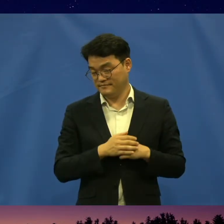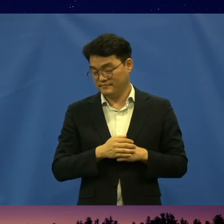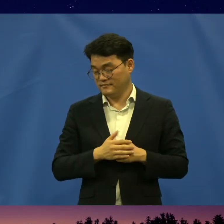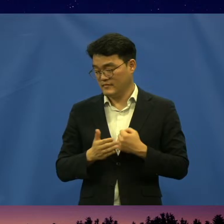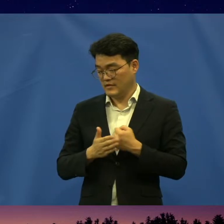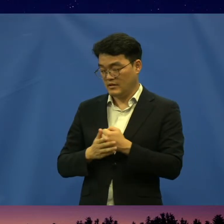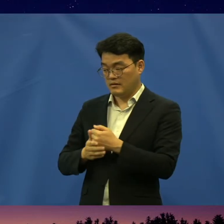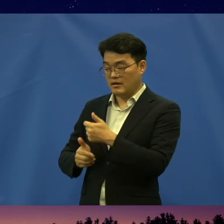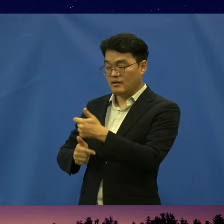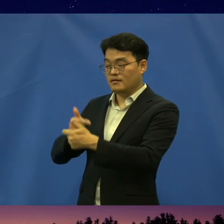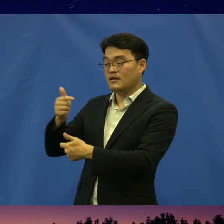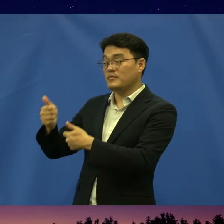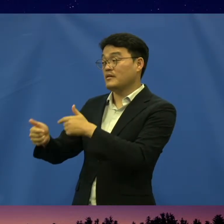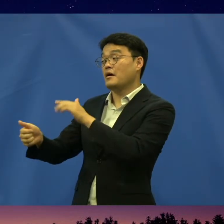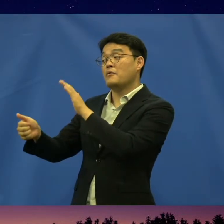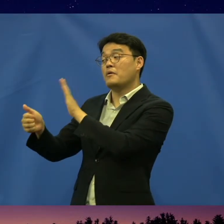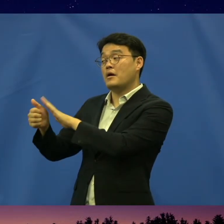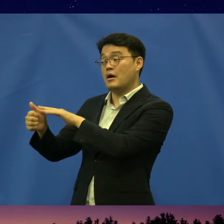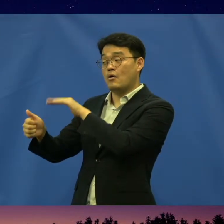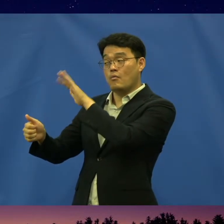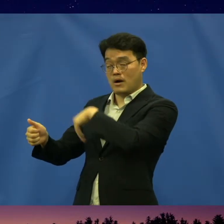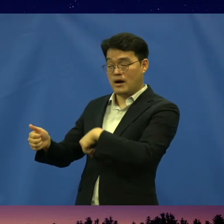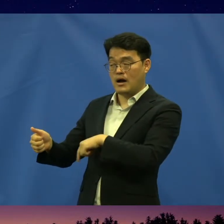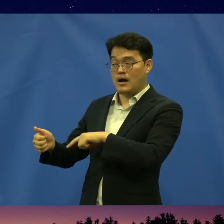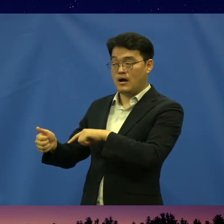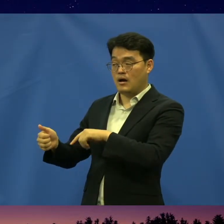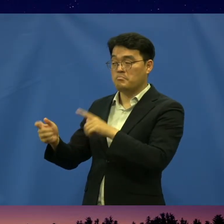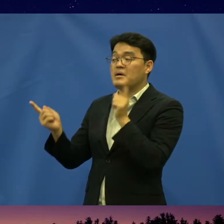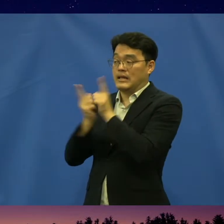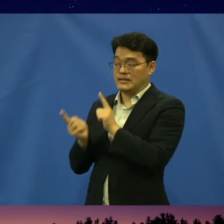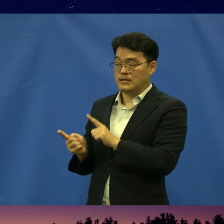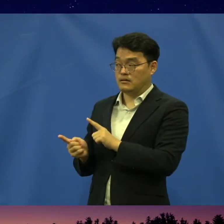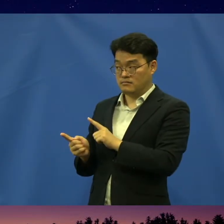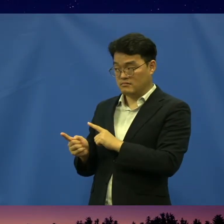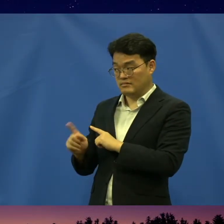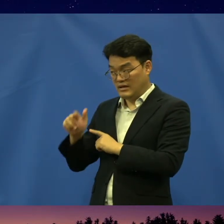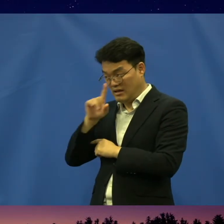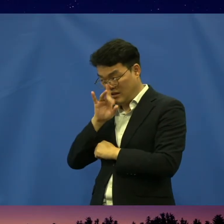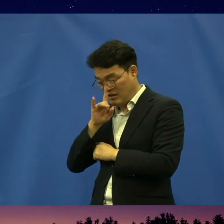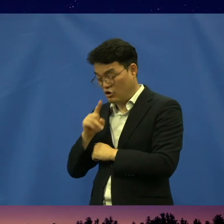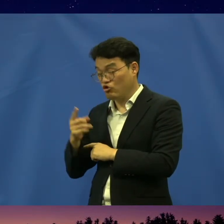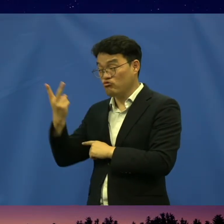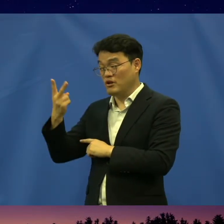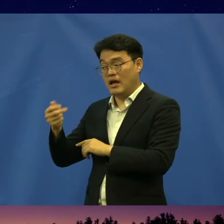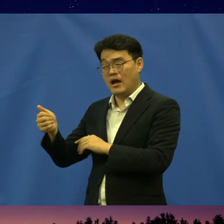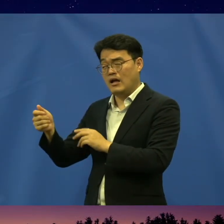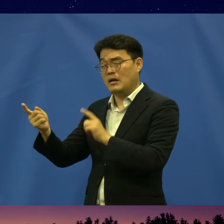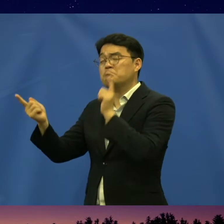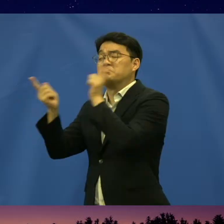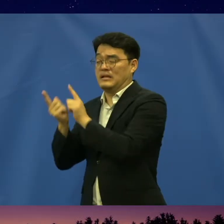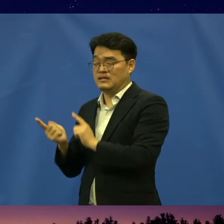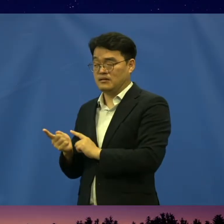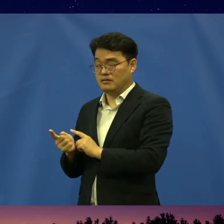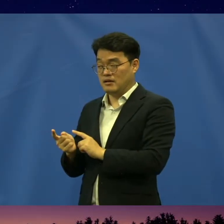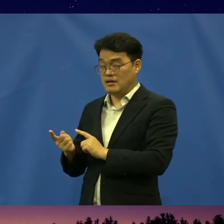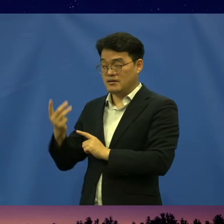느헤미야에게 네 번이나 만남을 요청합니다. 그리고 성벽 재건을 막는 일을 위해 모든 걸